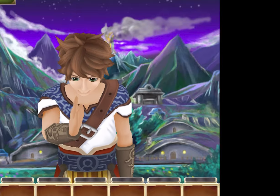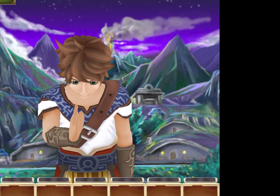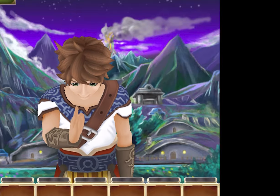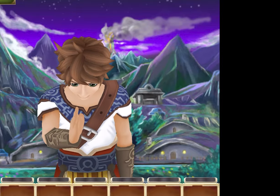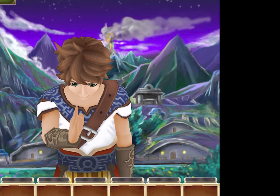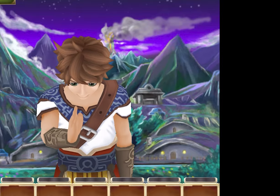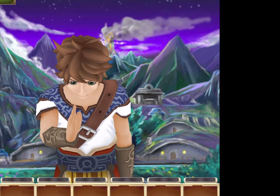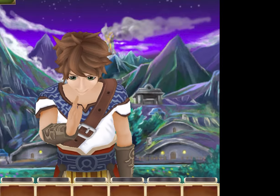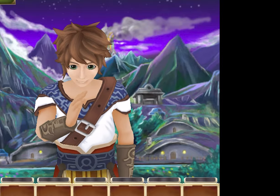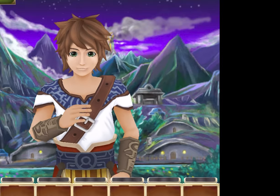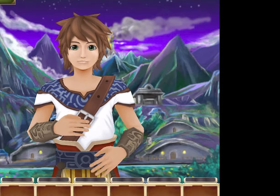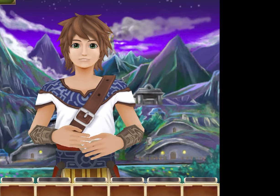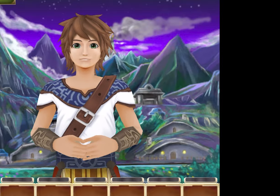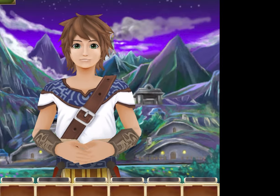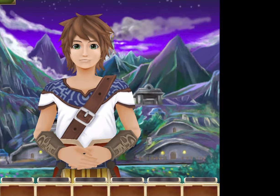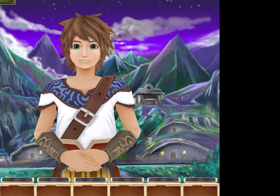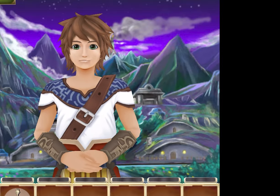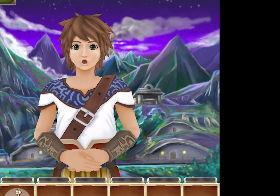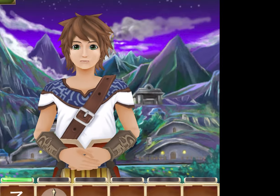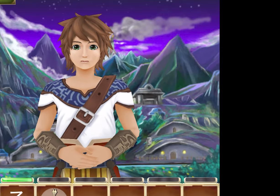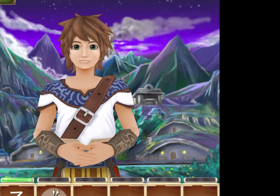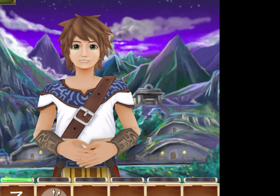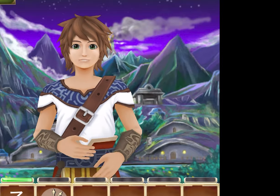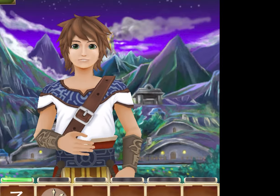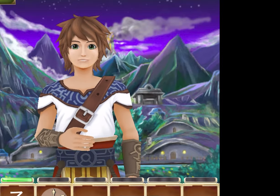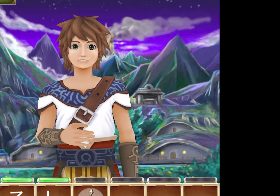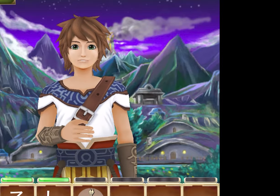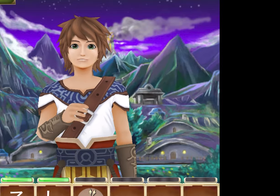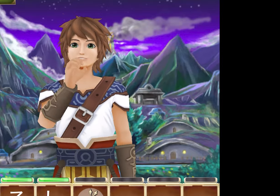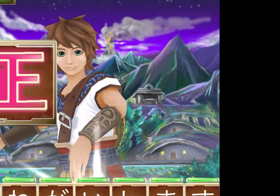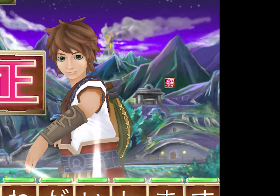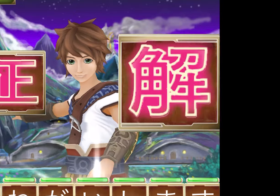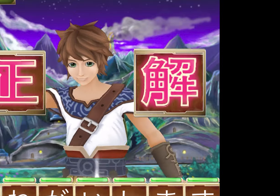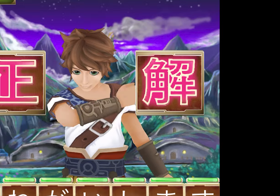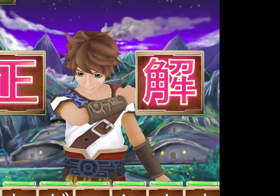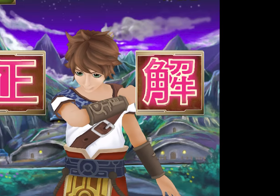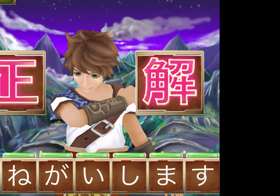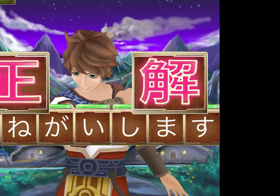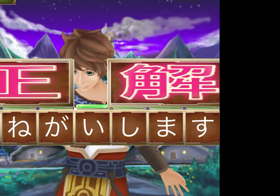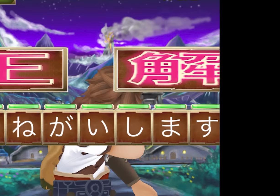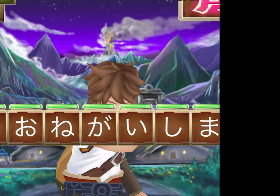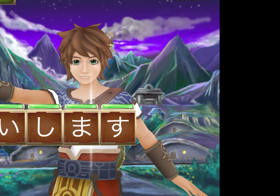よろしくお願いしますよろしくお願いしますきたーこれはわかりましたね